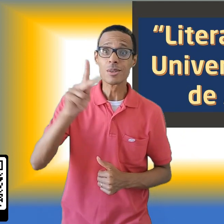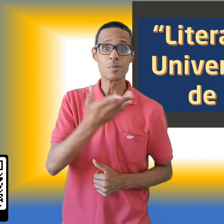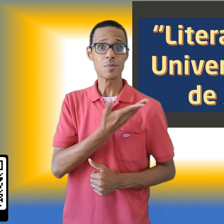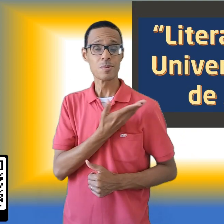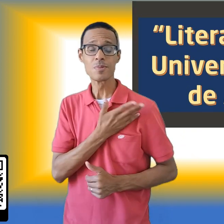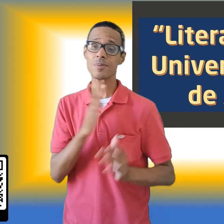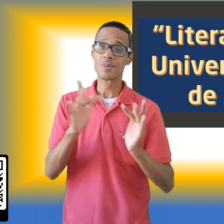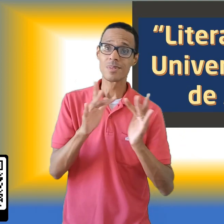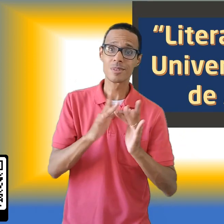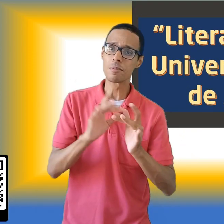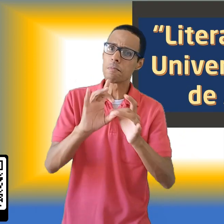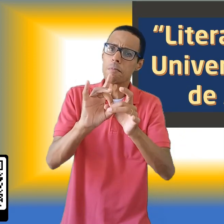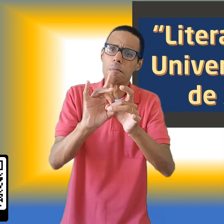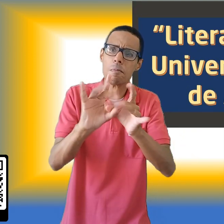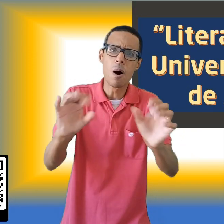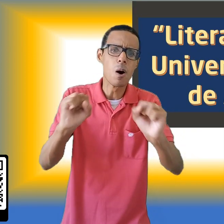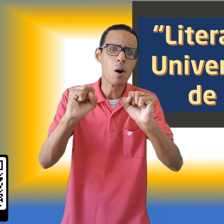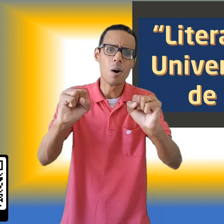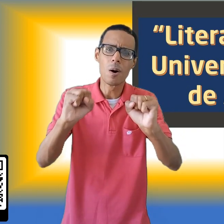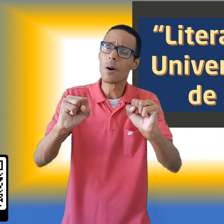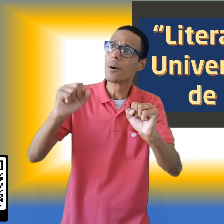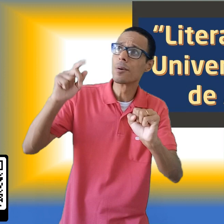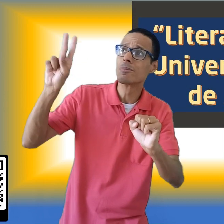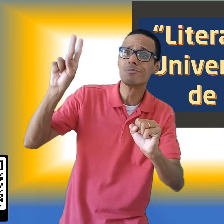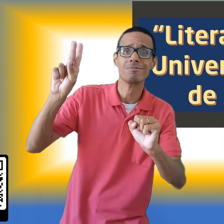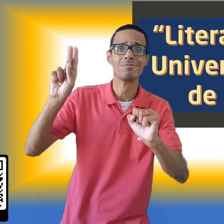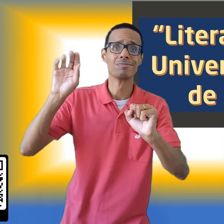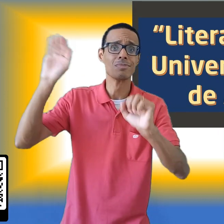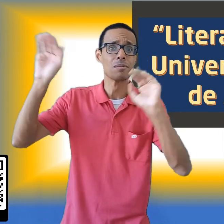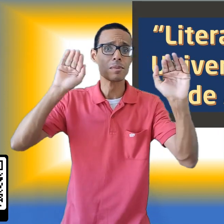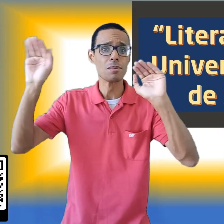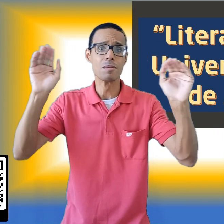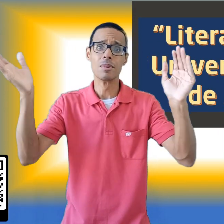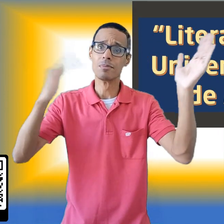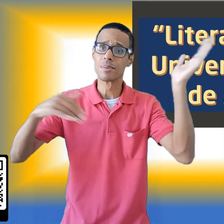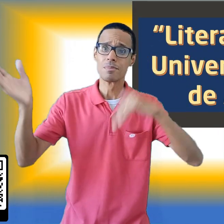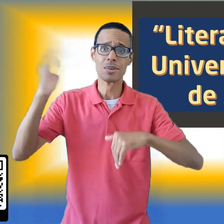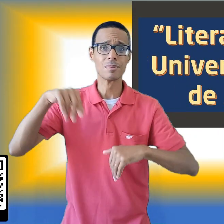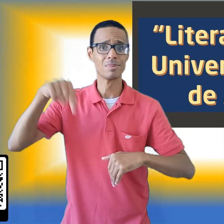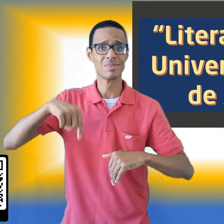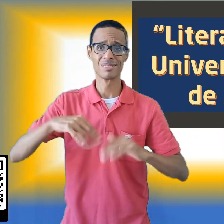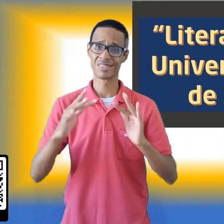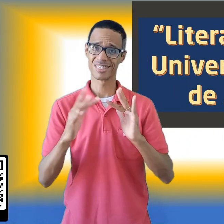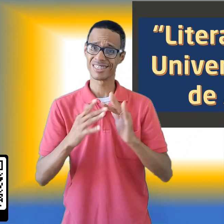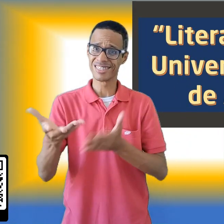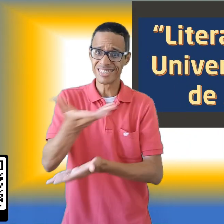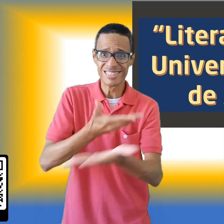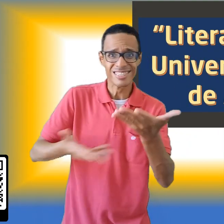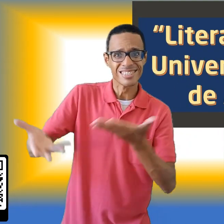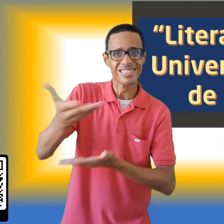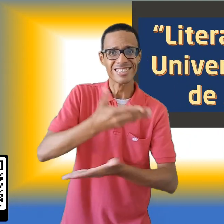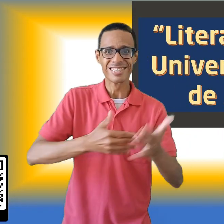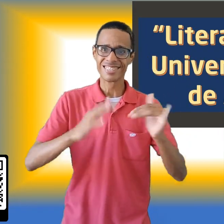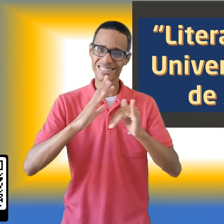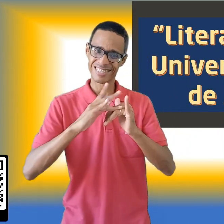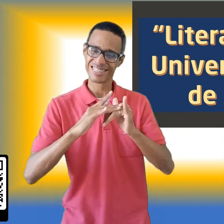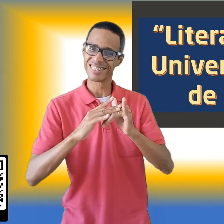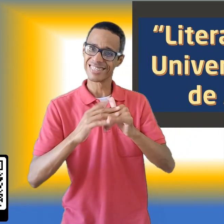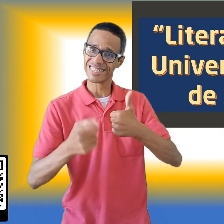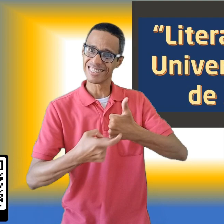compartilhe e envie para os seus contatos para que também aprecie o canal. Neste card aqui acima, você